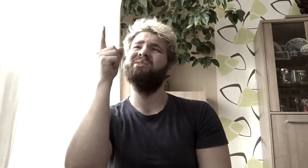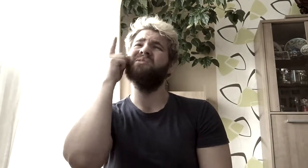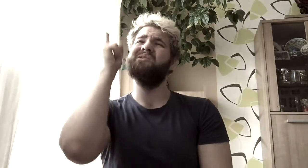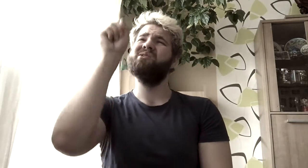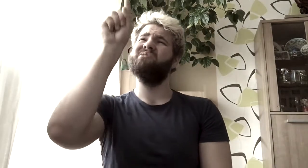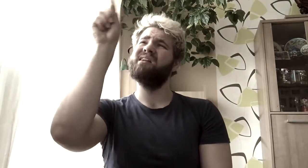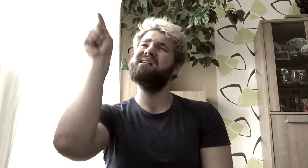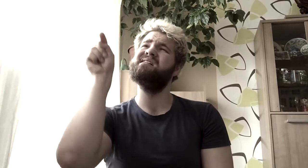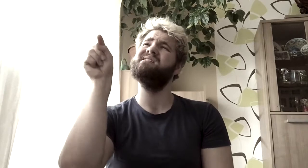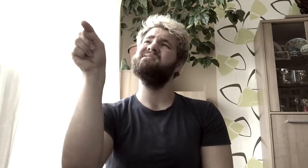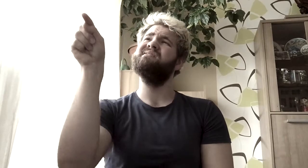Yaşlarıma